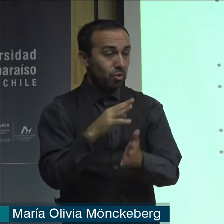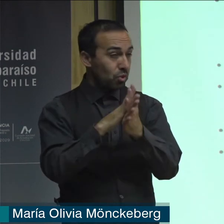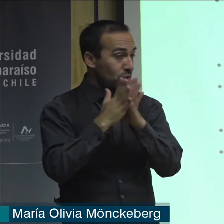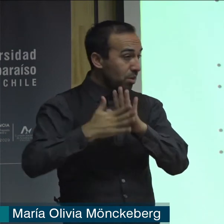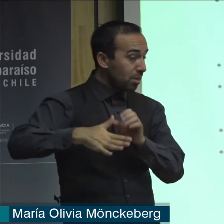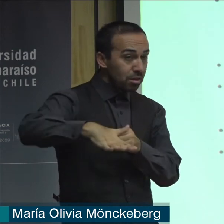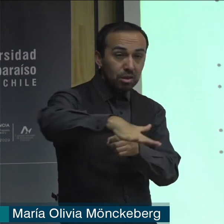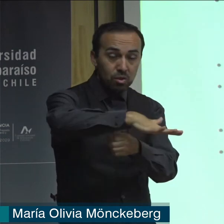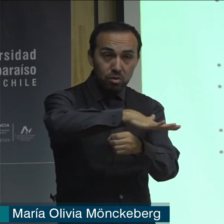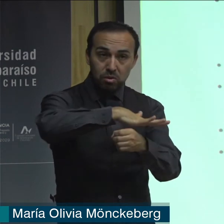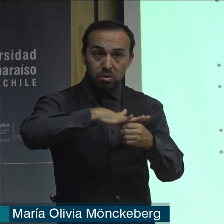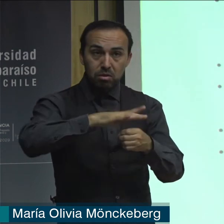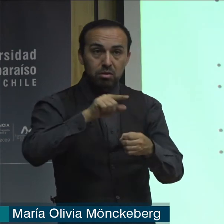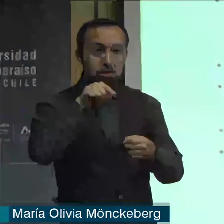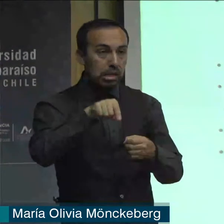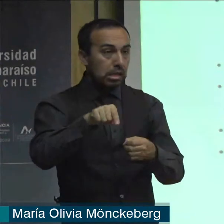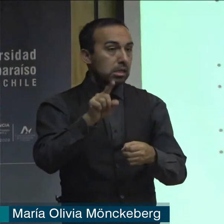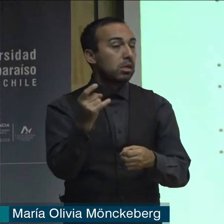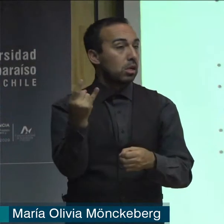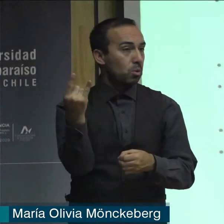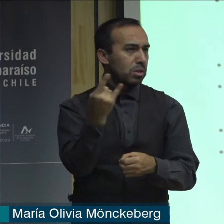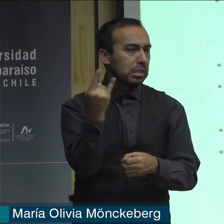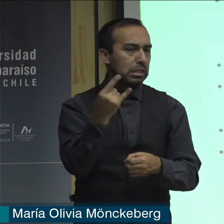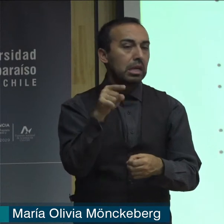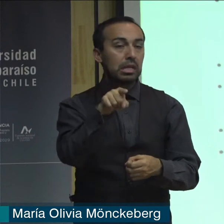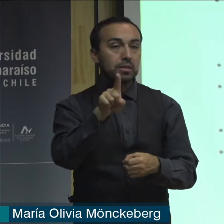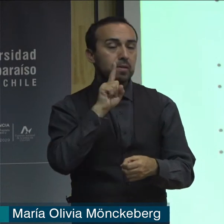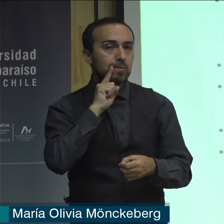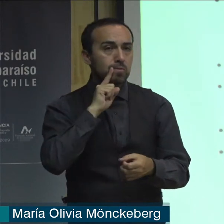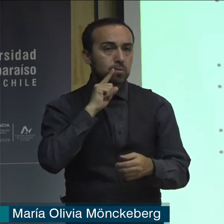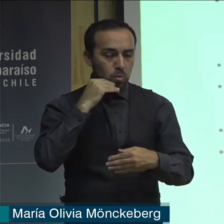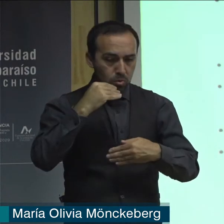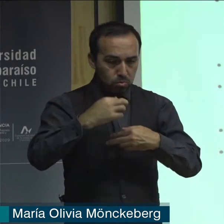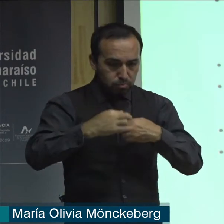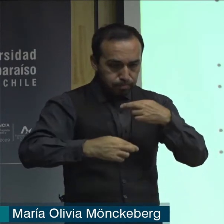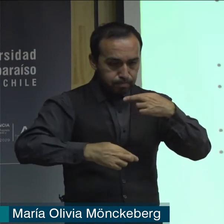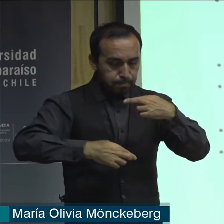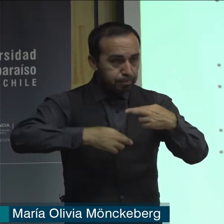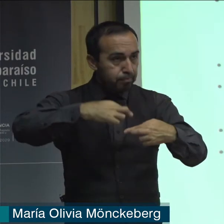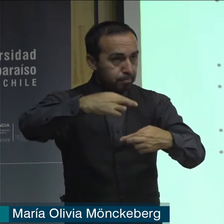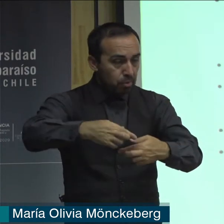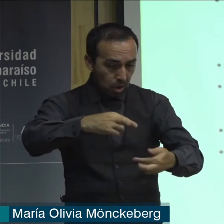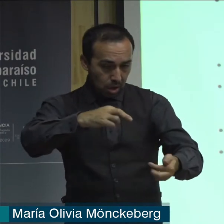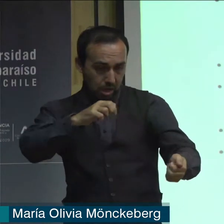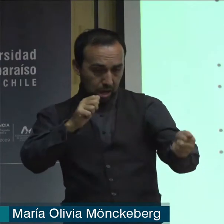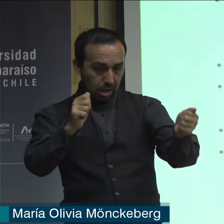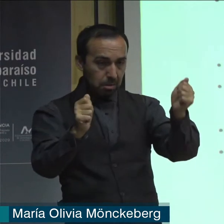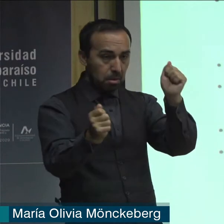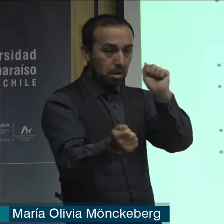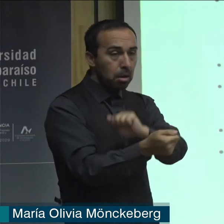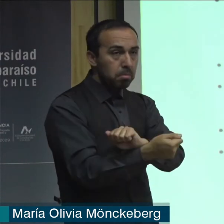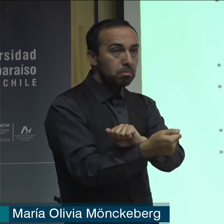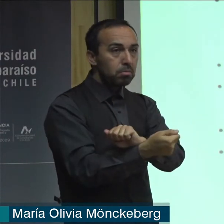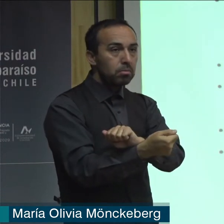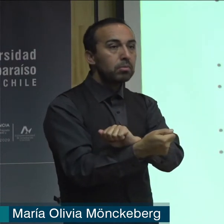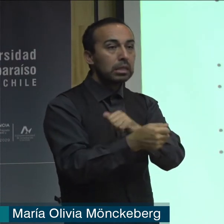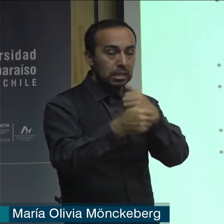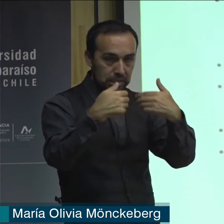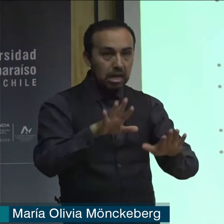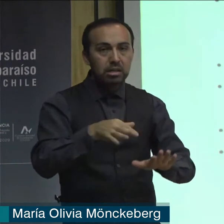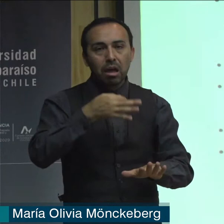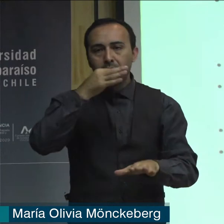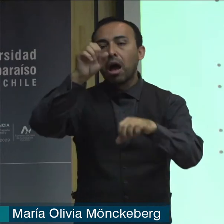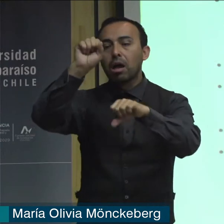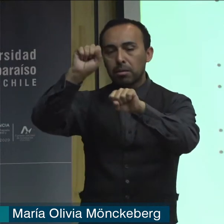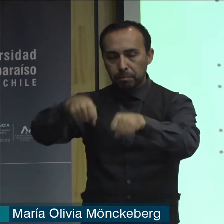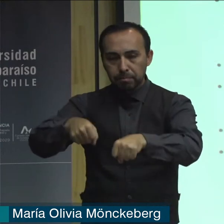vivía la la universidad un proceso de reforma que se había desplegado ya desde fines de los años 60 de